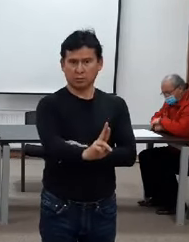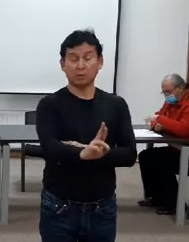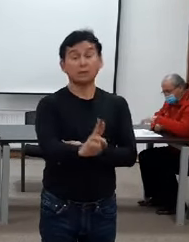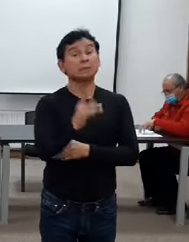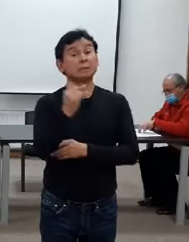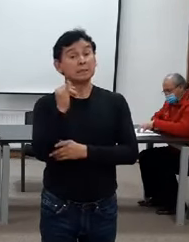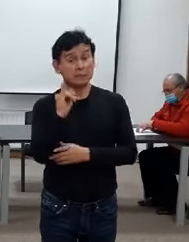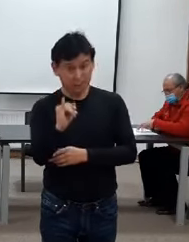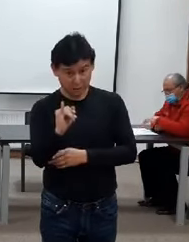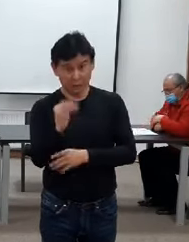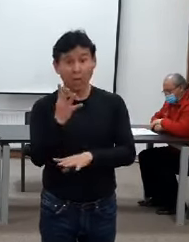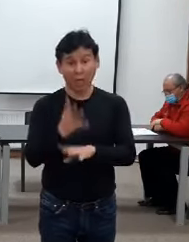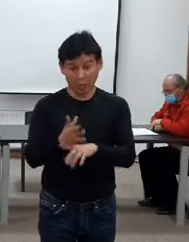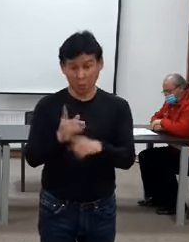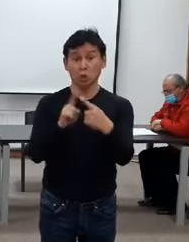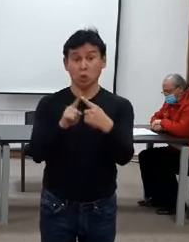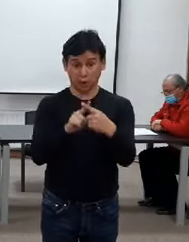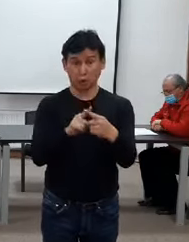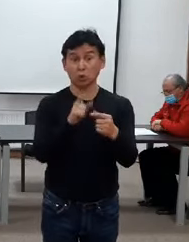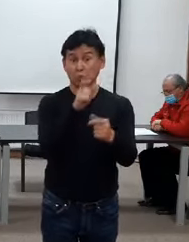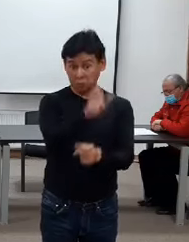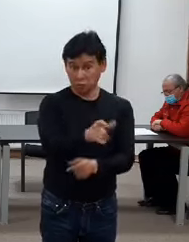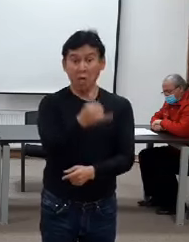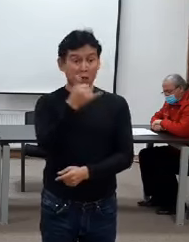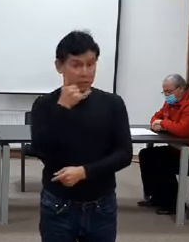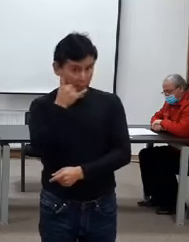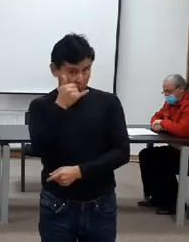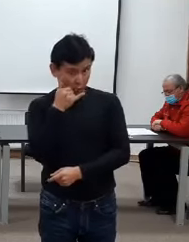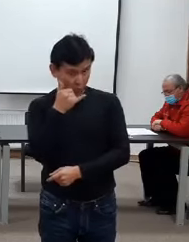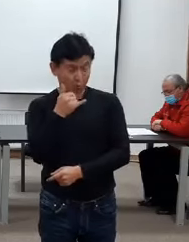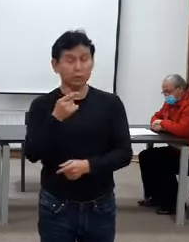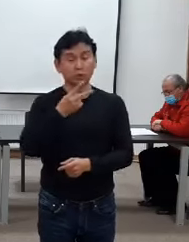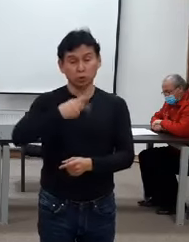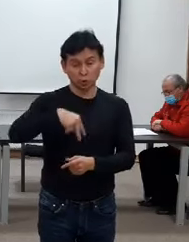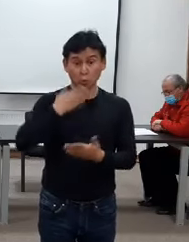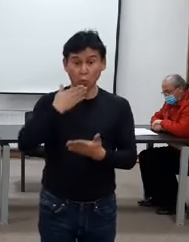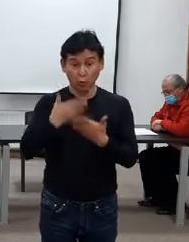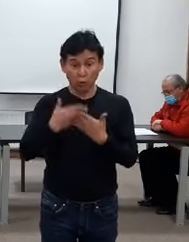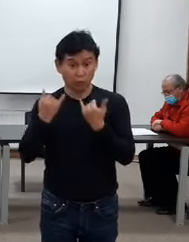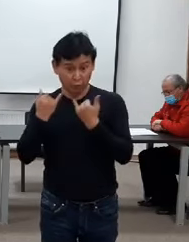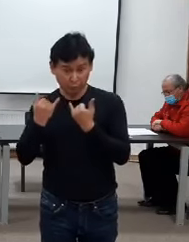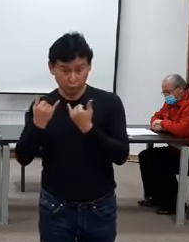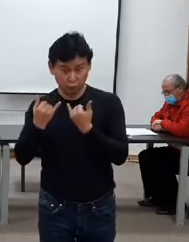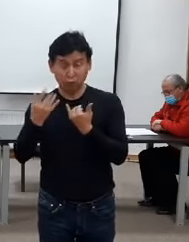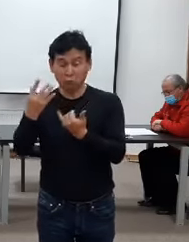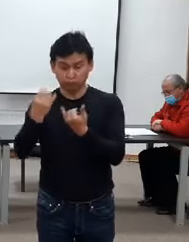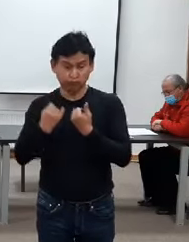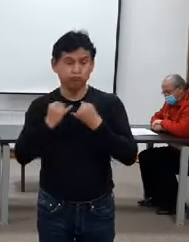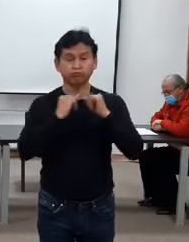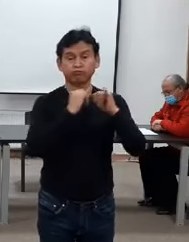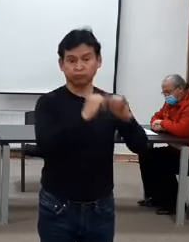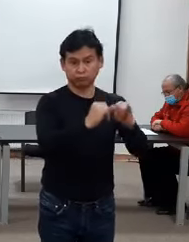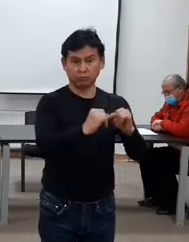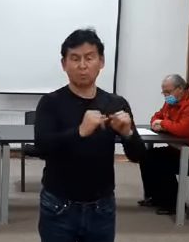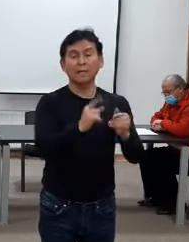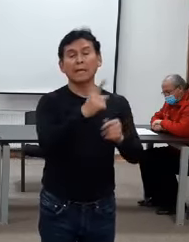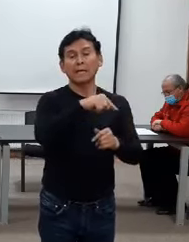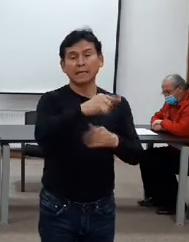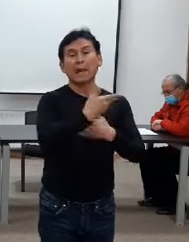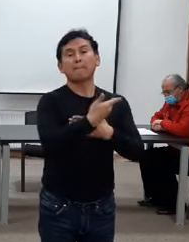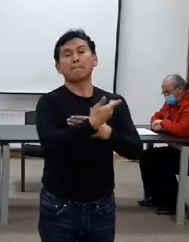hemos estado en contacto, ella ha llamado y en la medida que nosotros tenemos la información se las vamos entregando. De hecho, ella nos solicitó poder